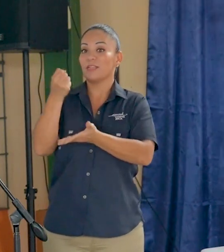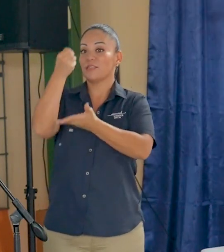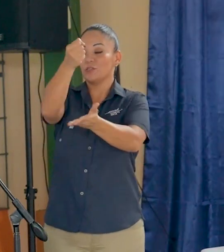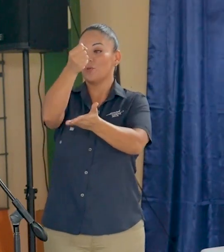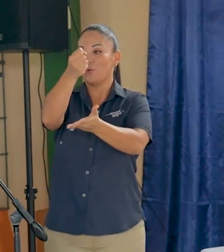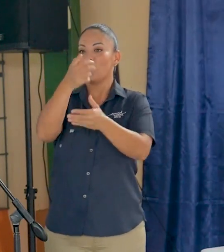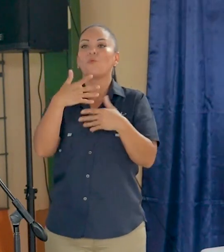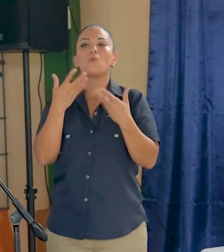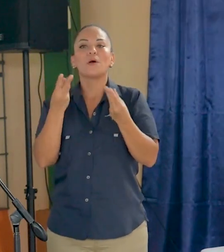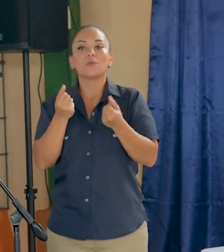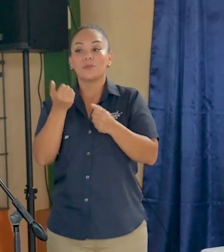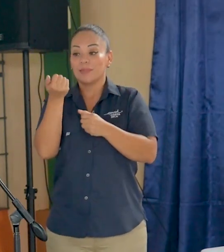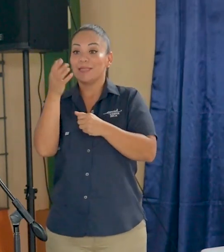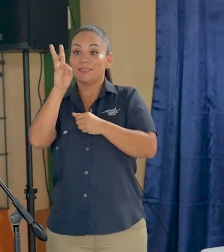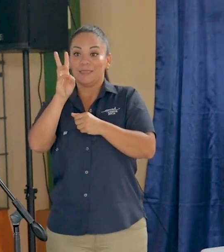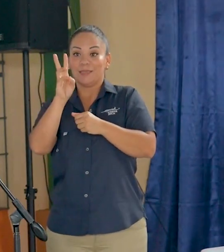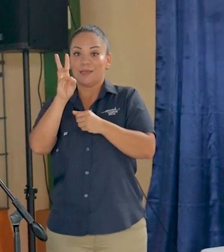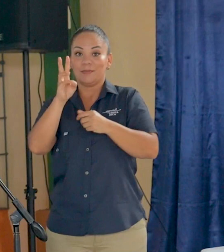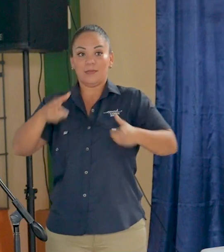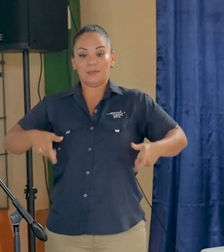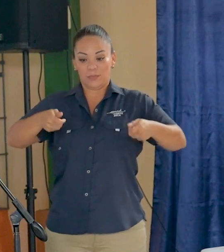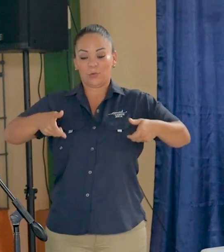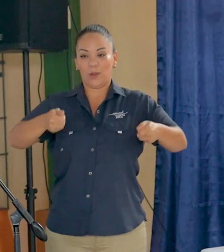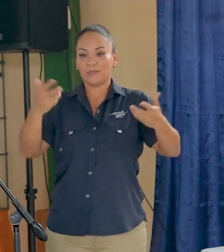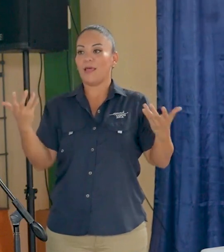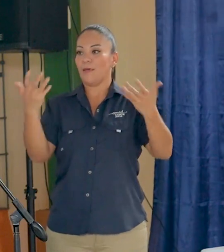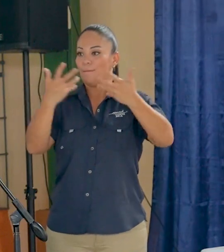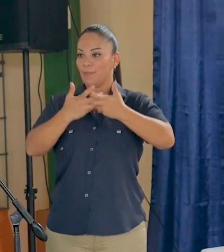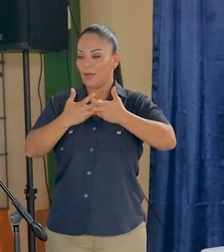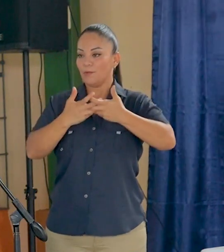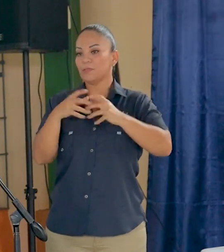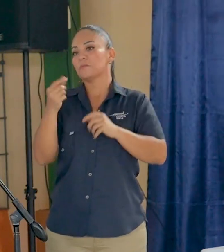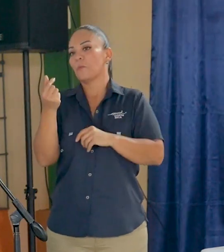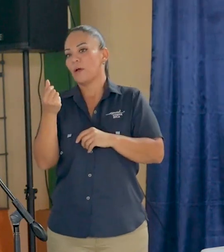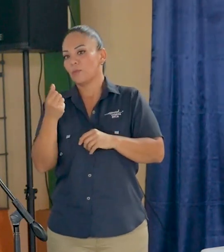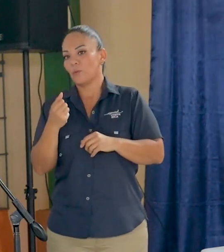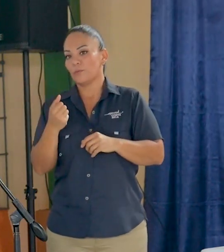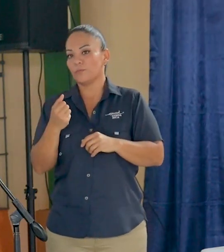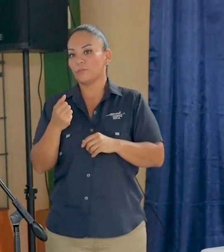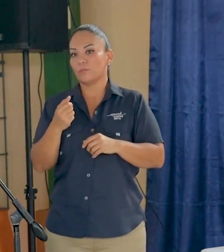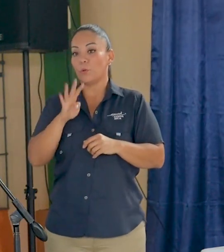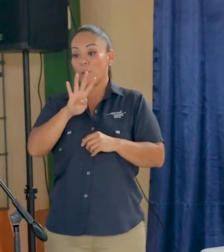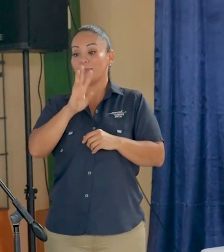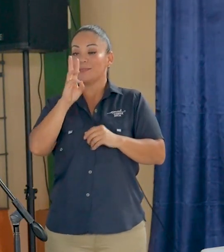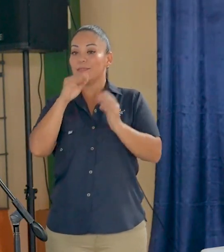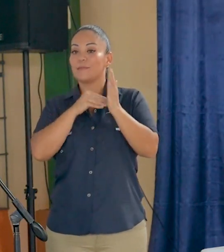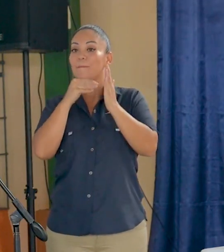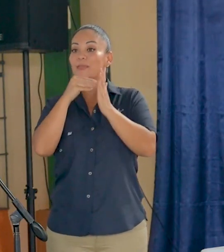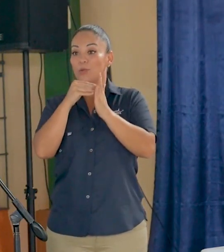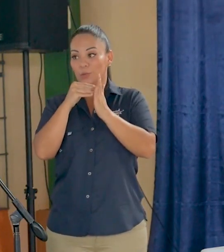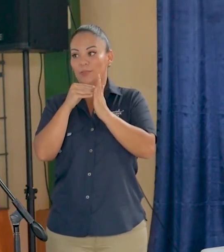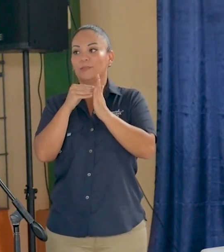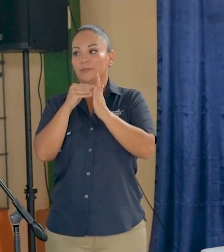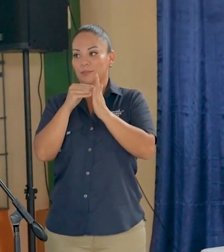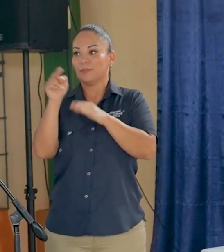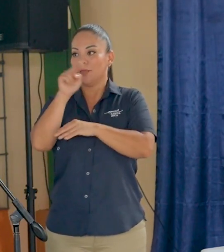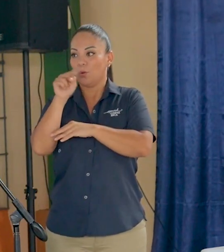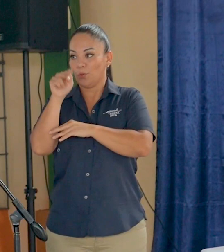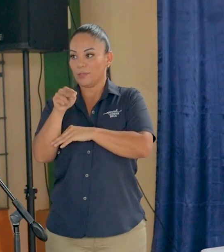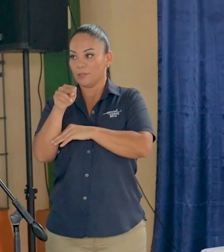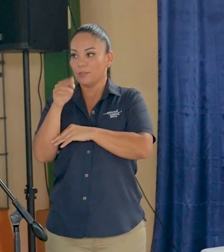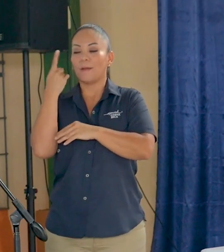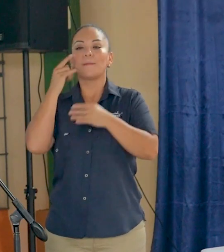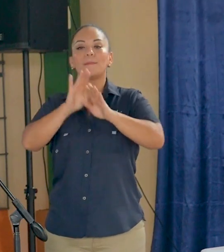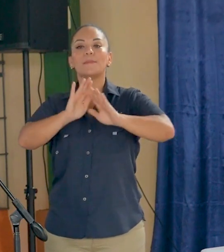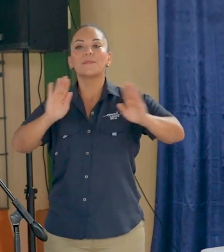16 sillas de ruedas adaptables con un valor de 46 millones de colones para que los niños